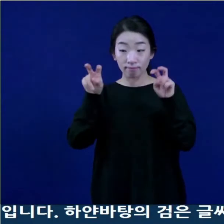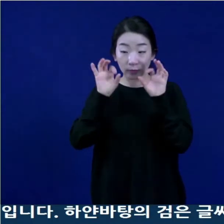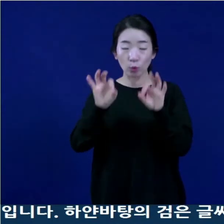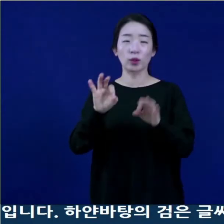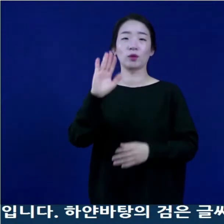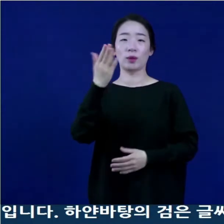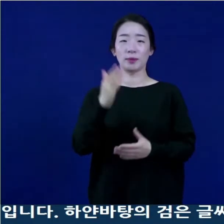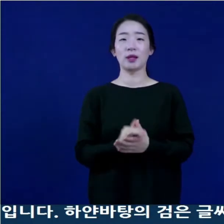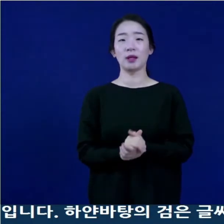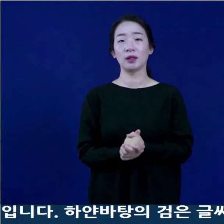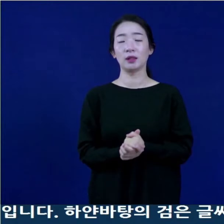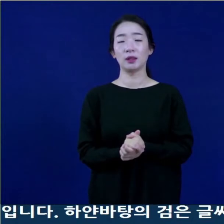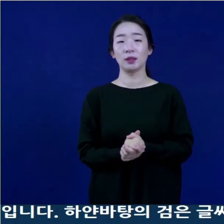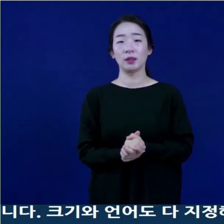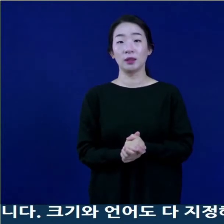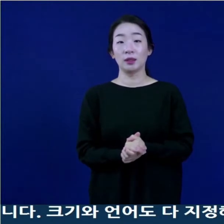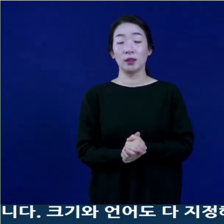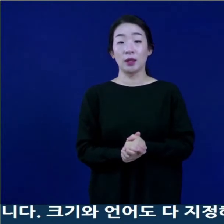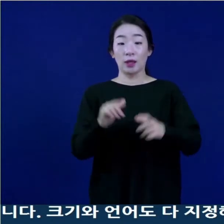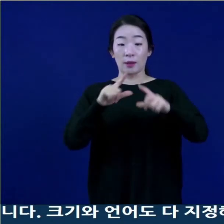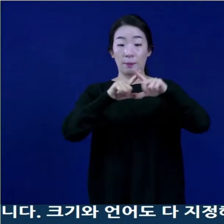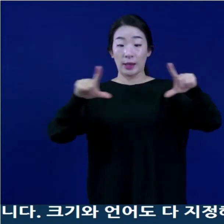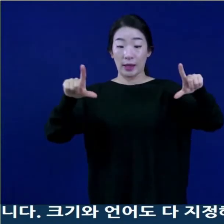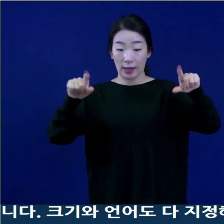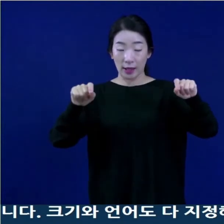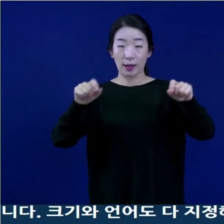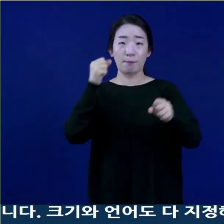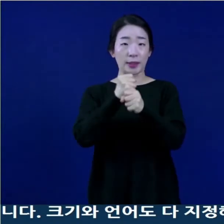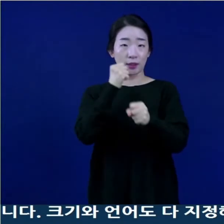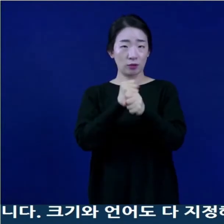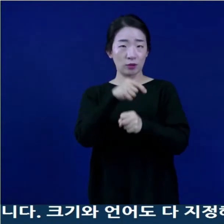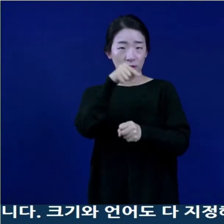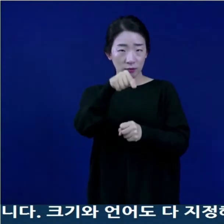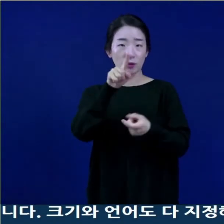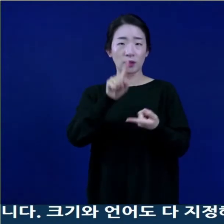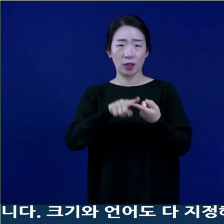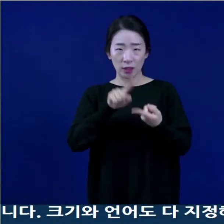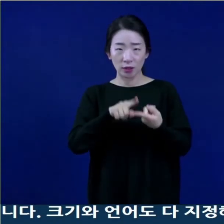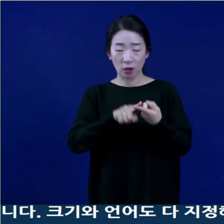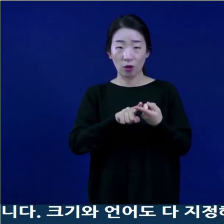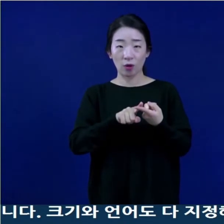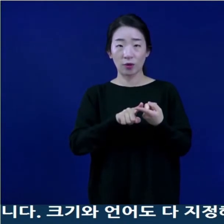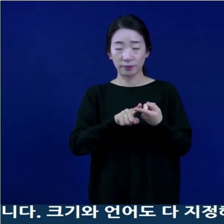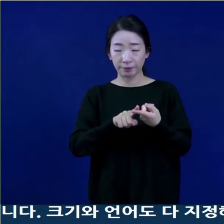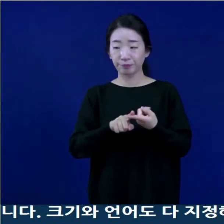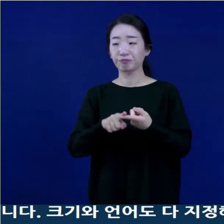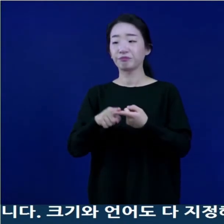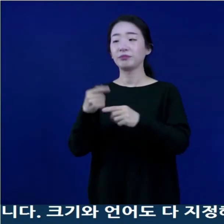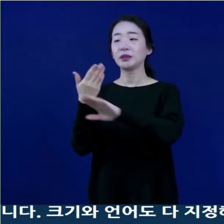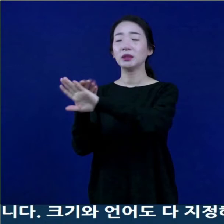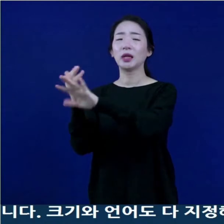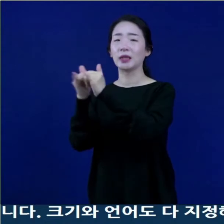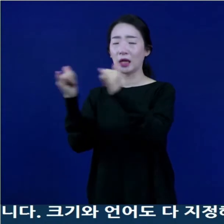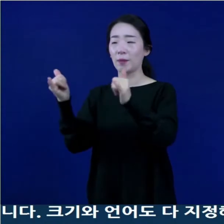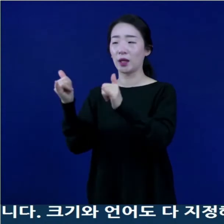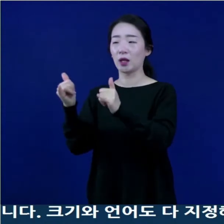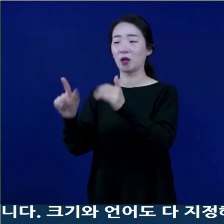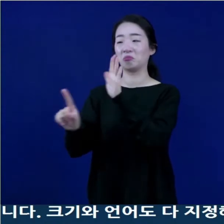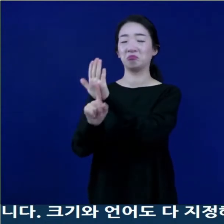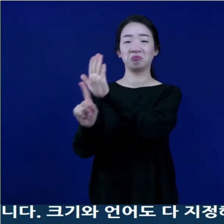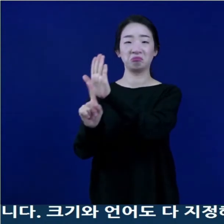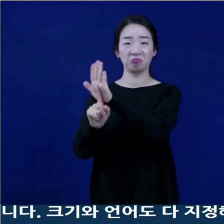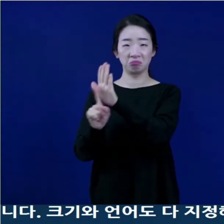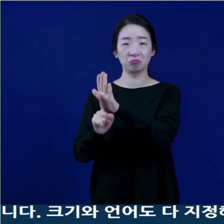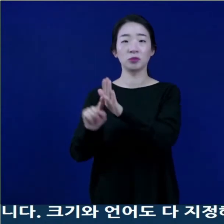빌라도가 패를 만들었다는 이 사실이 세간에 알려졌을 것입니다. 그래서